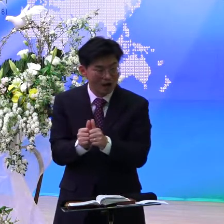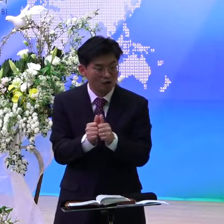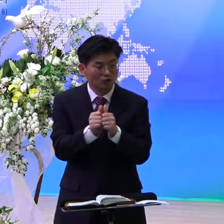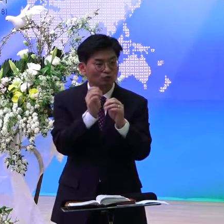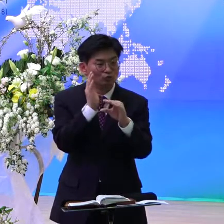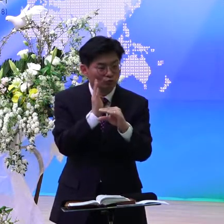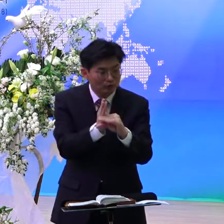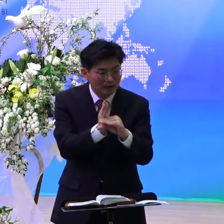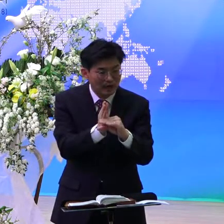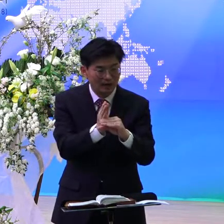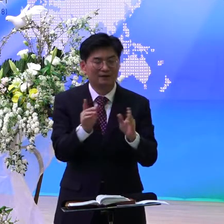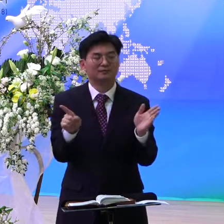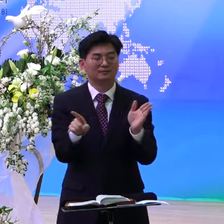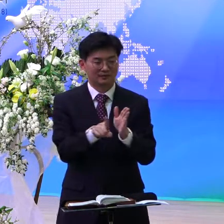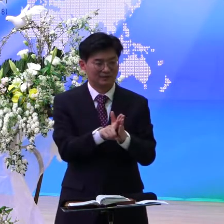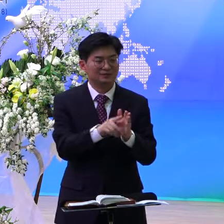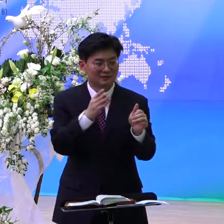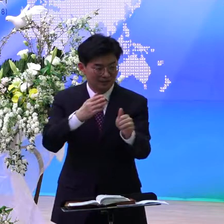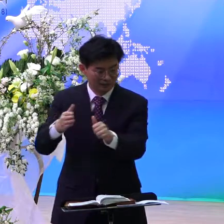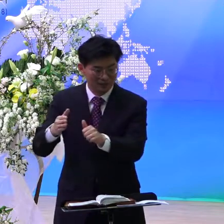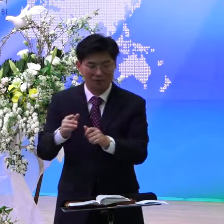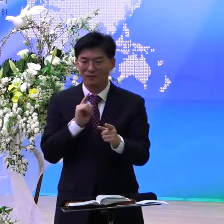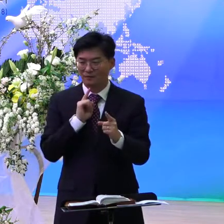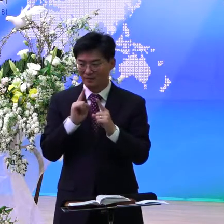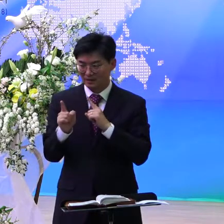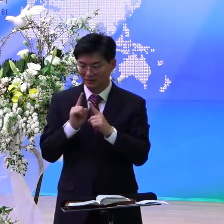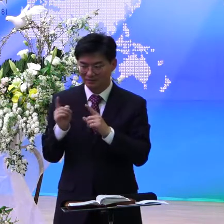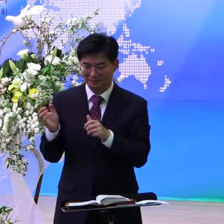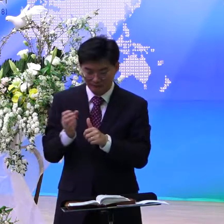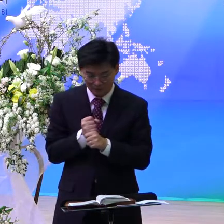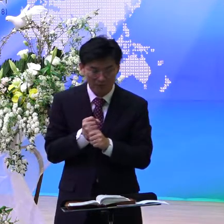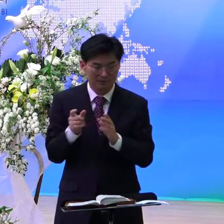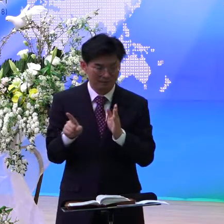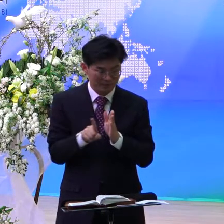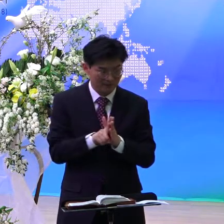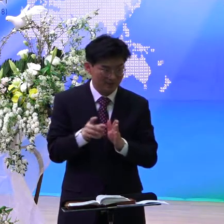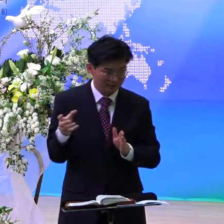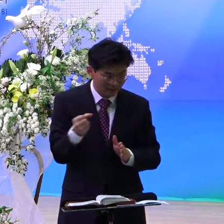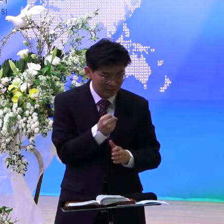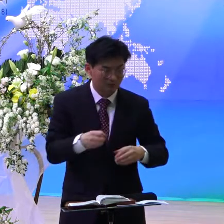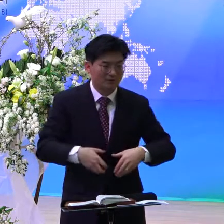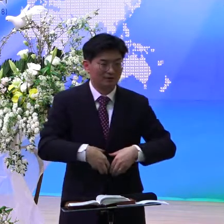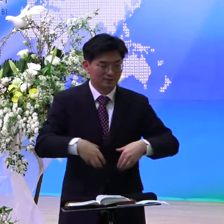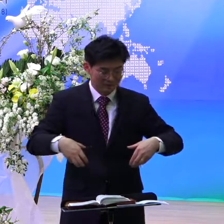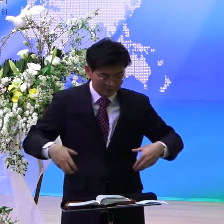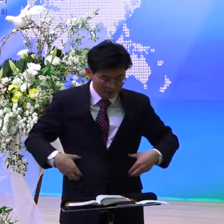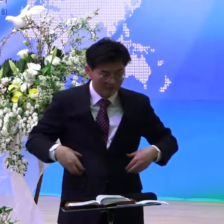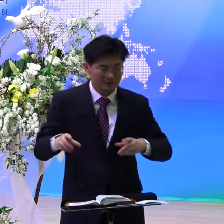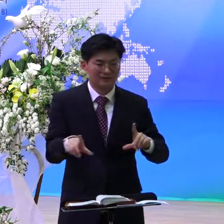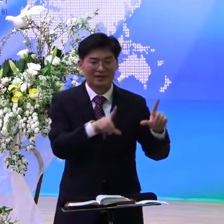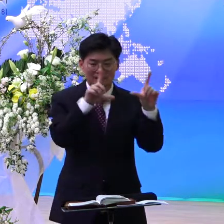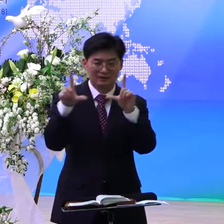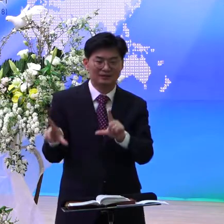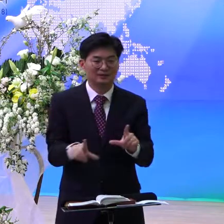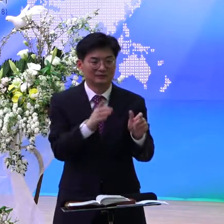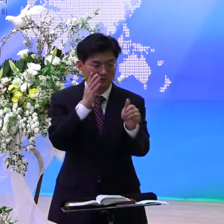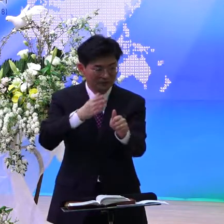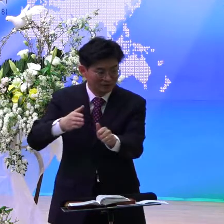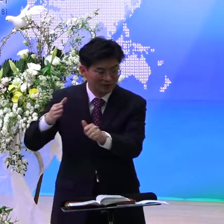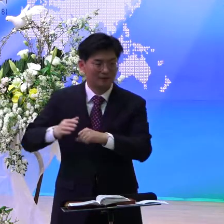세상에서 말씀을 붙들고 도전하며 살아보시기를 바랍니다. 주님의 성령께서 여러분을 도와주실 것입니다.